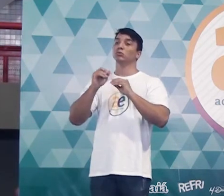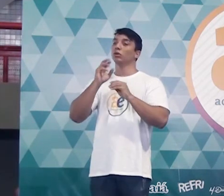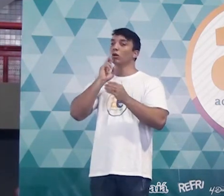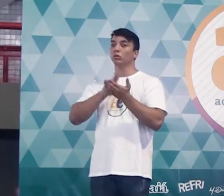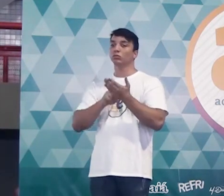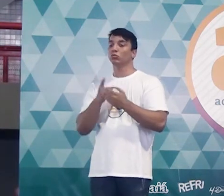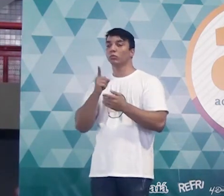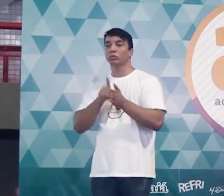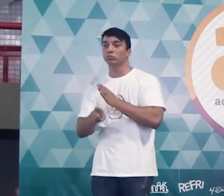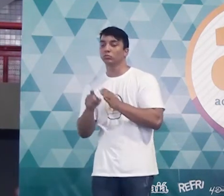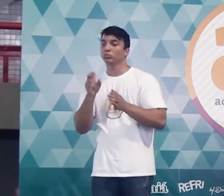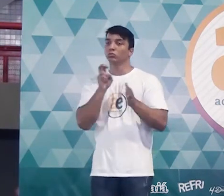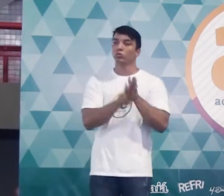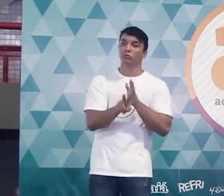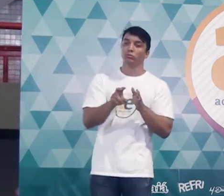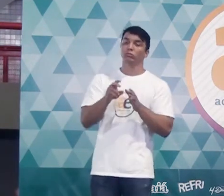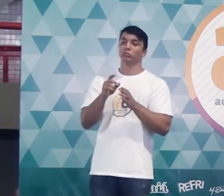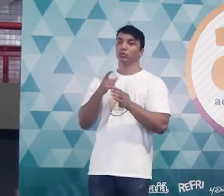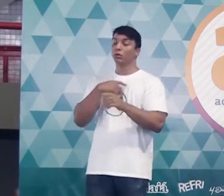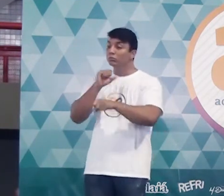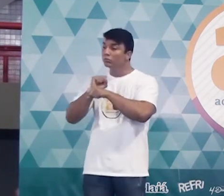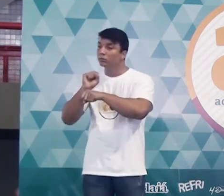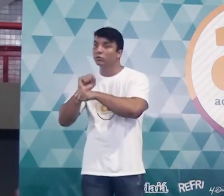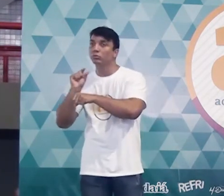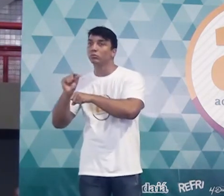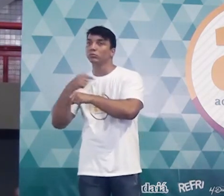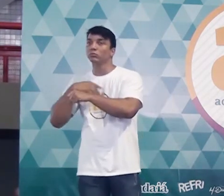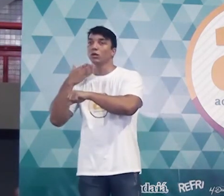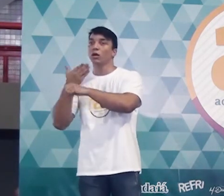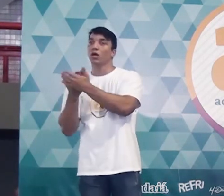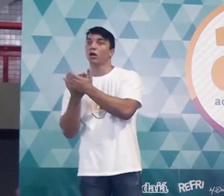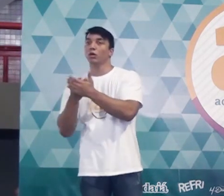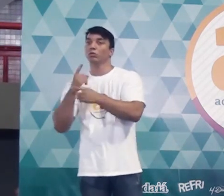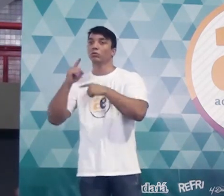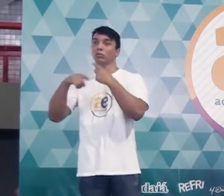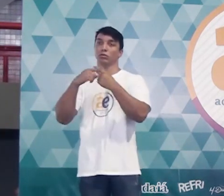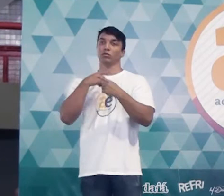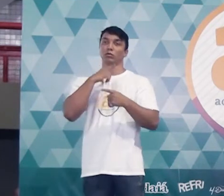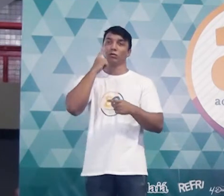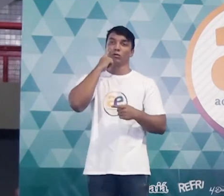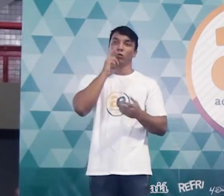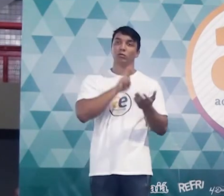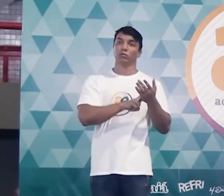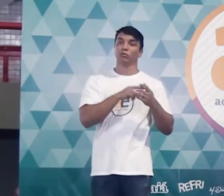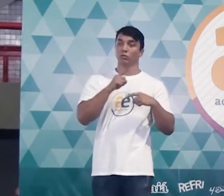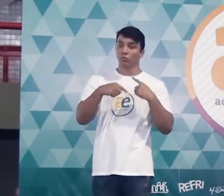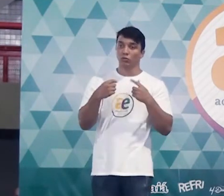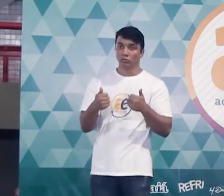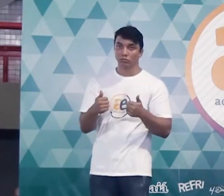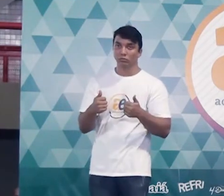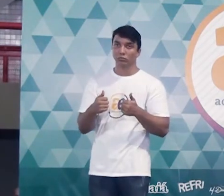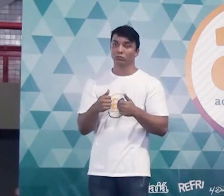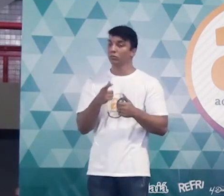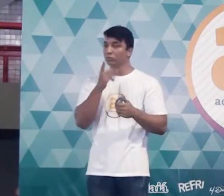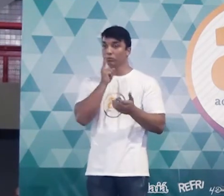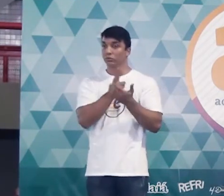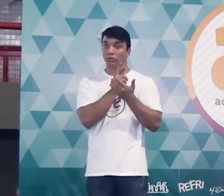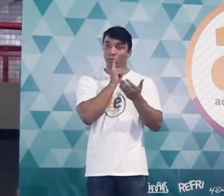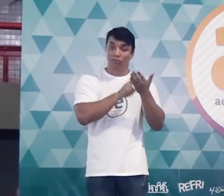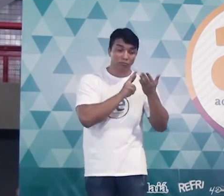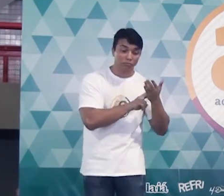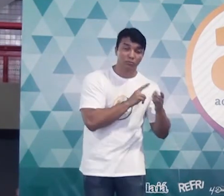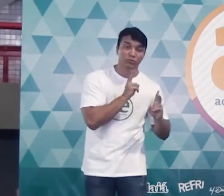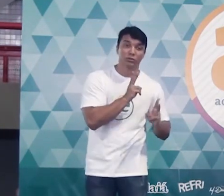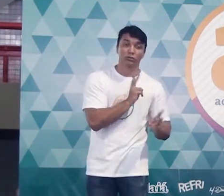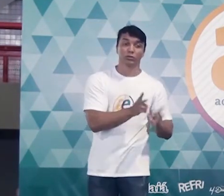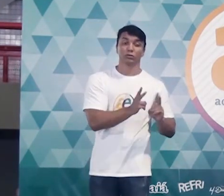ou duas. E eu disse, me dê só um tempo que eu estou dando aula, depois eu resolvo. Mas eu mandava. E ele,